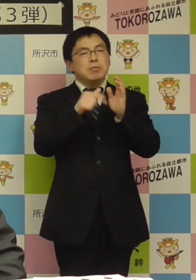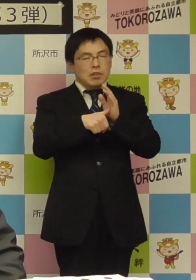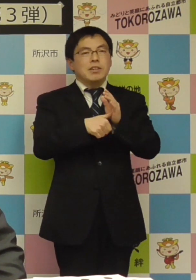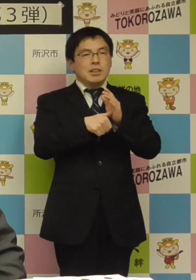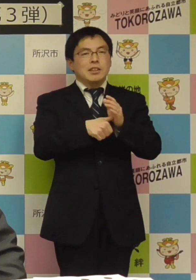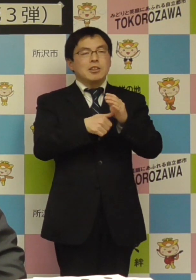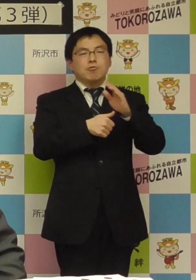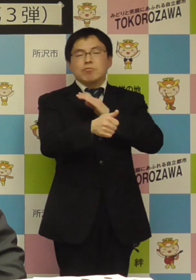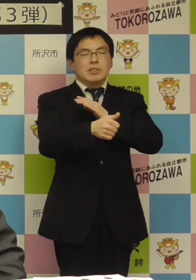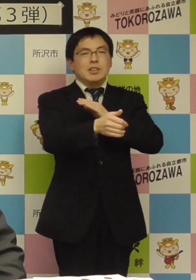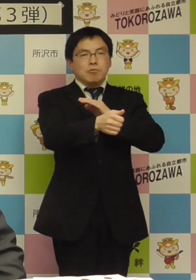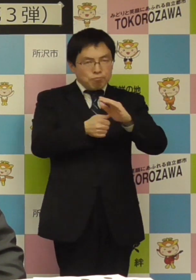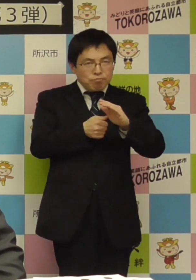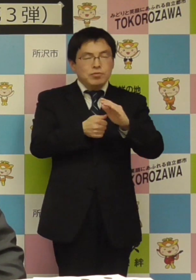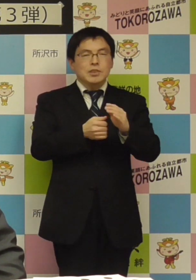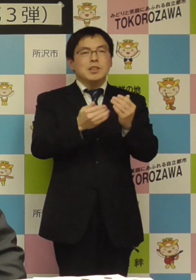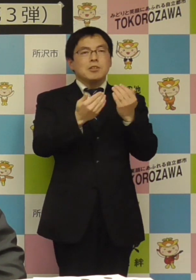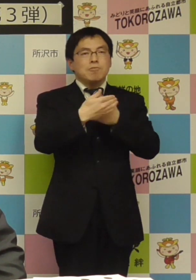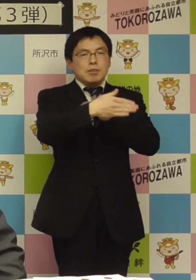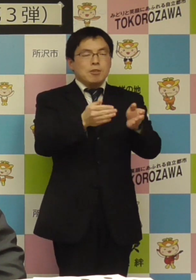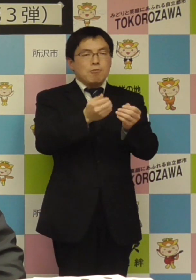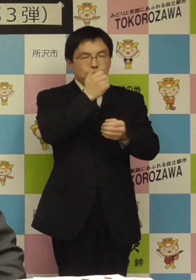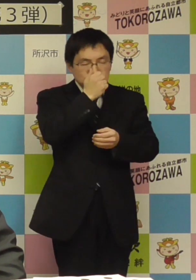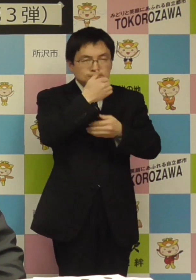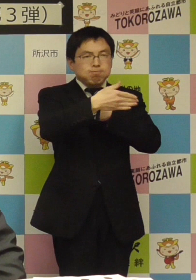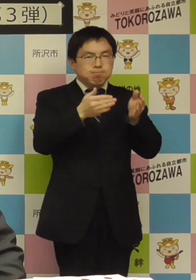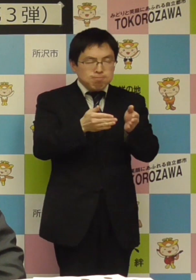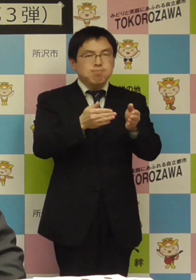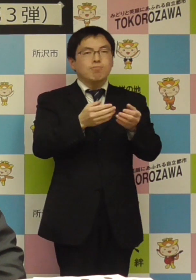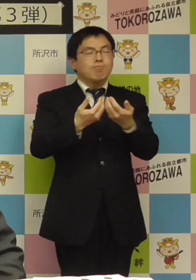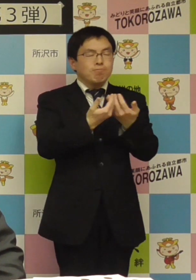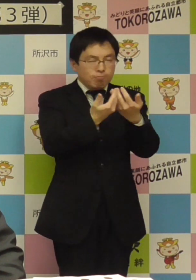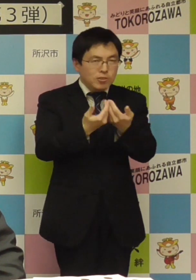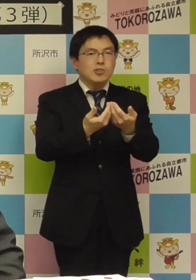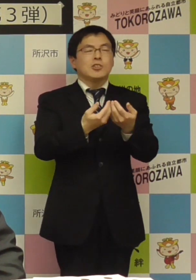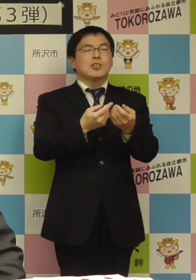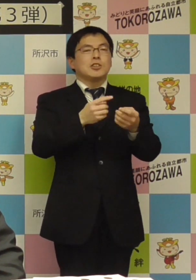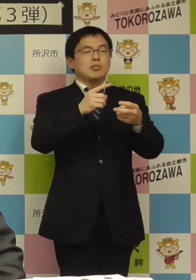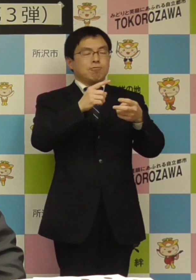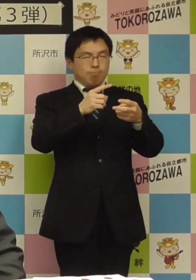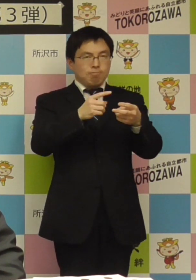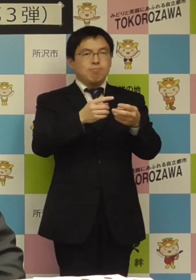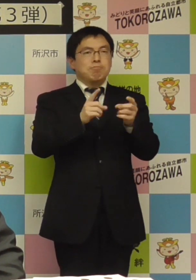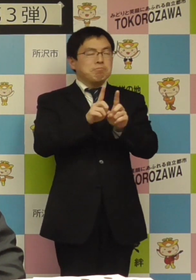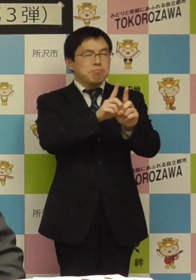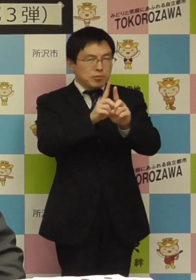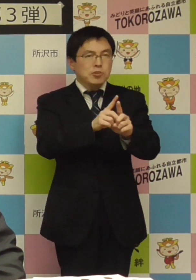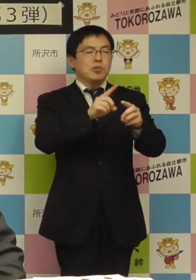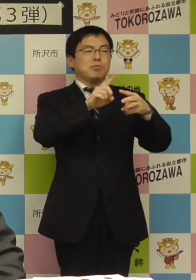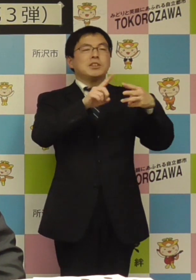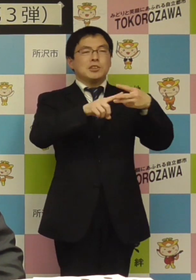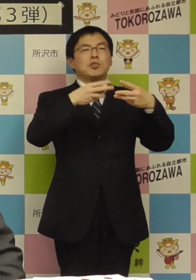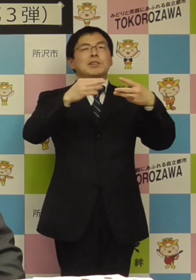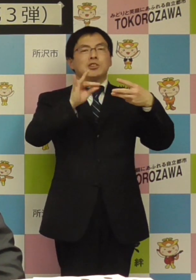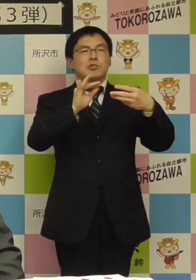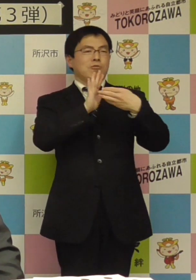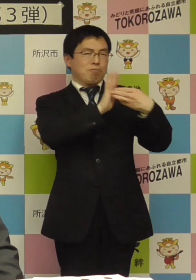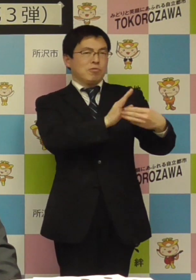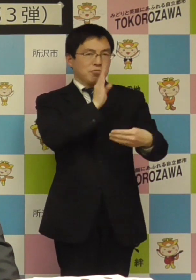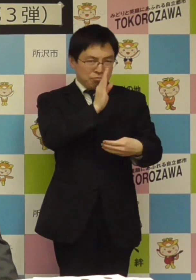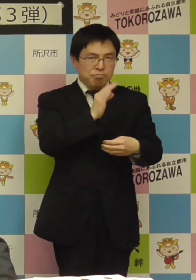閉、密集、密接の3つの密をぜひ避けてください。